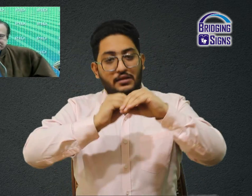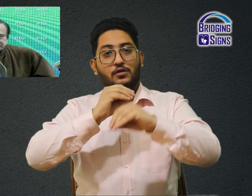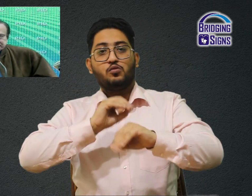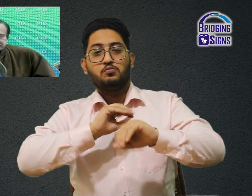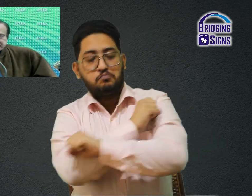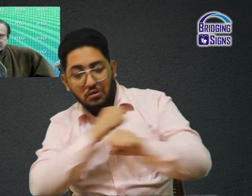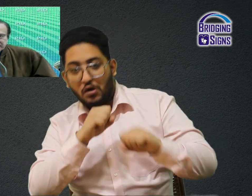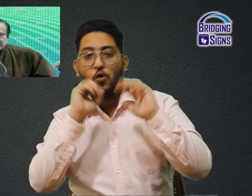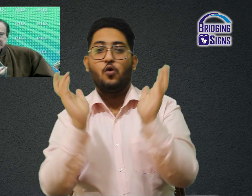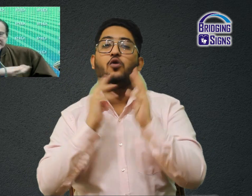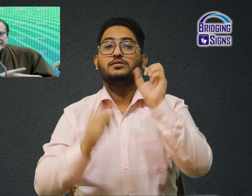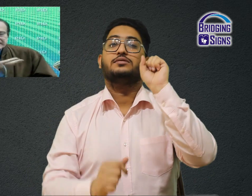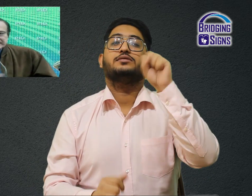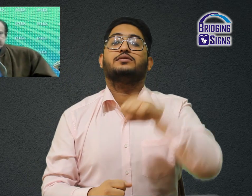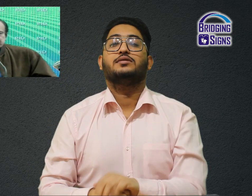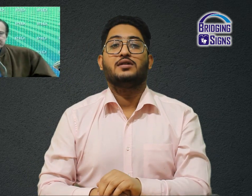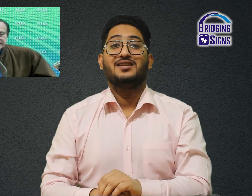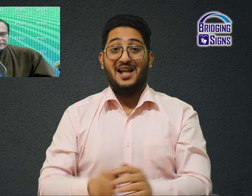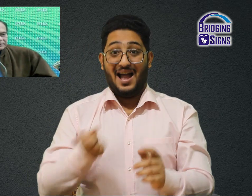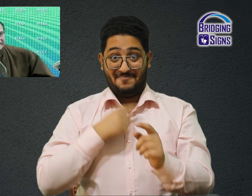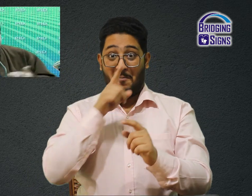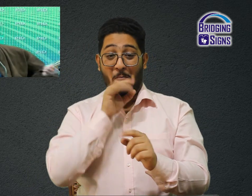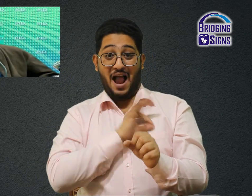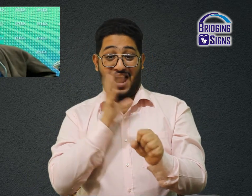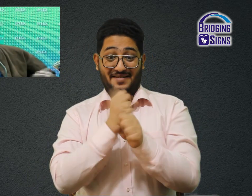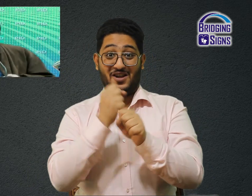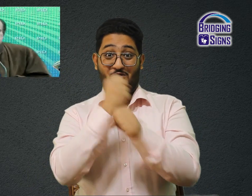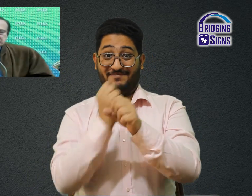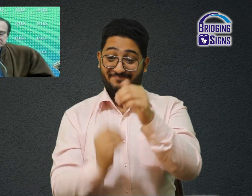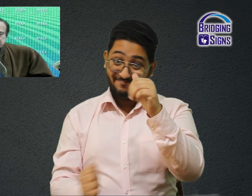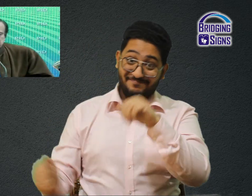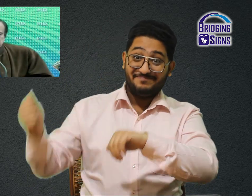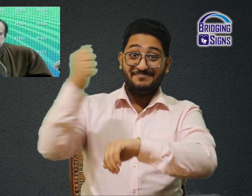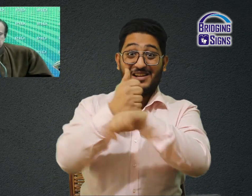हैं। हमारी गवर्नमेंट ने आते ही ये जो है